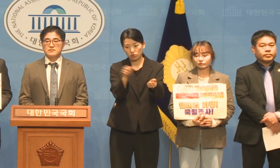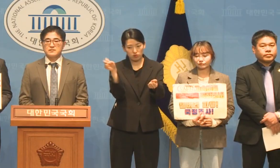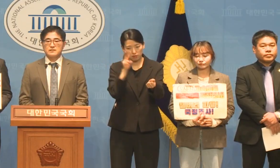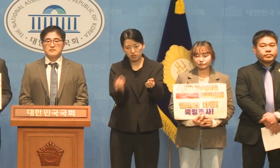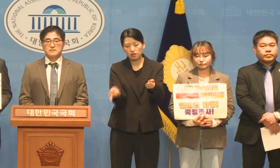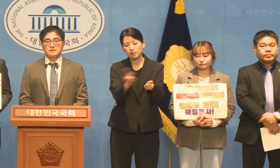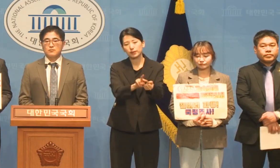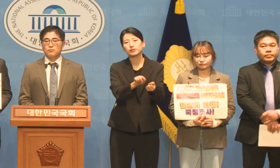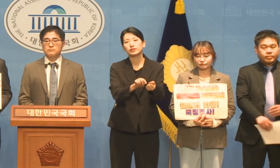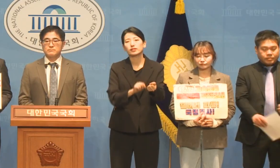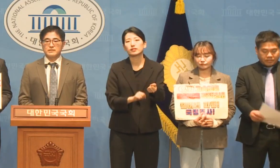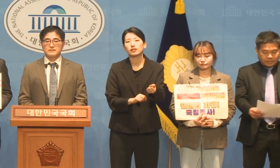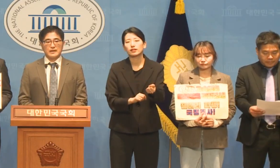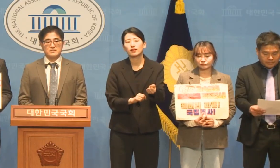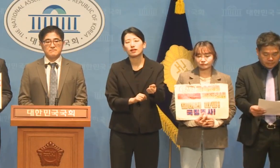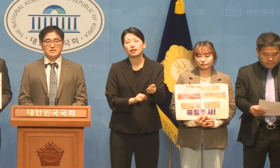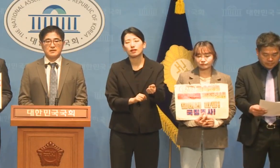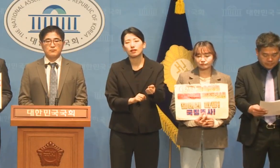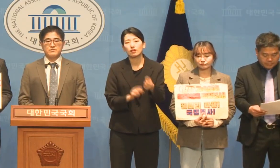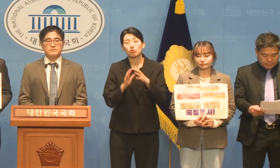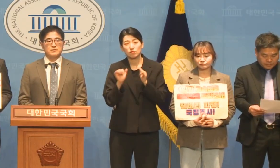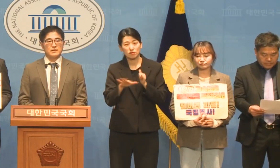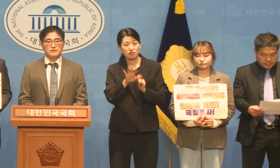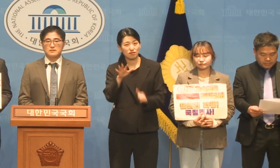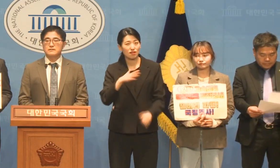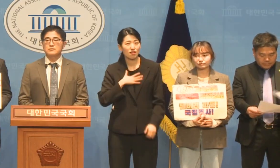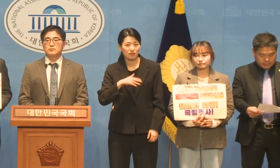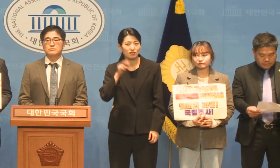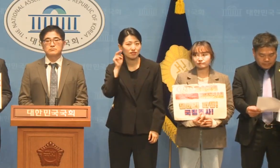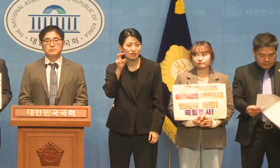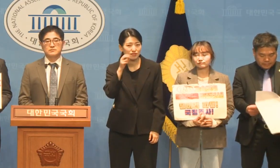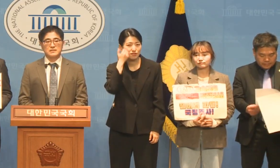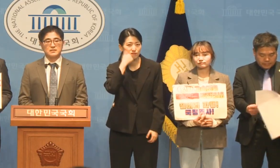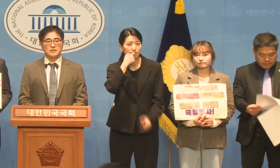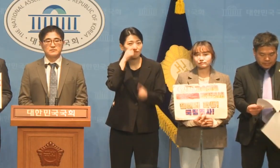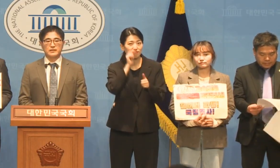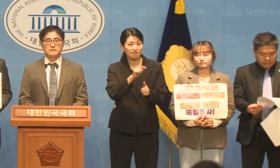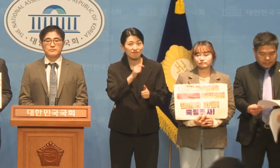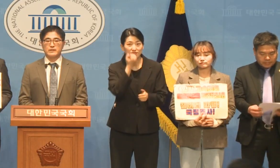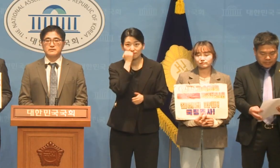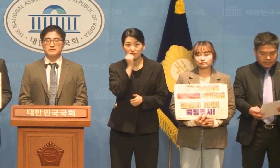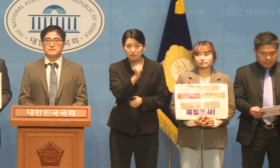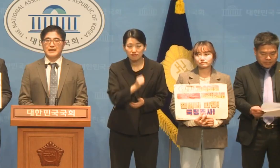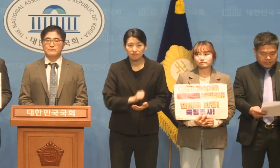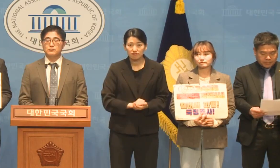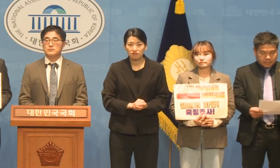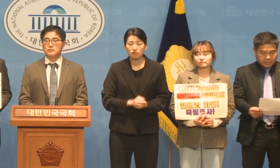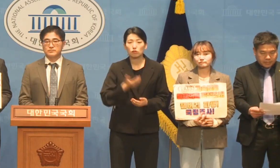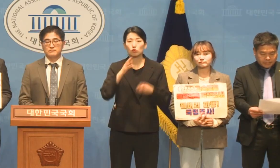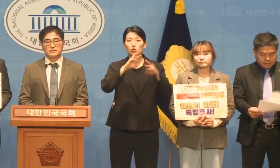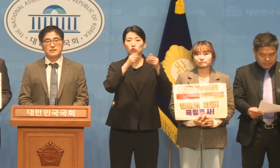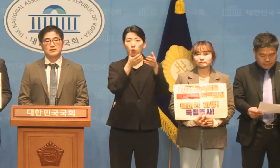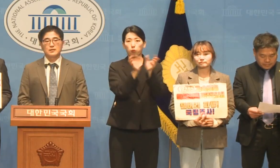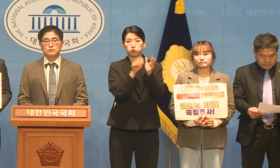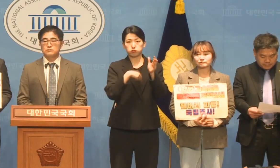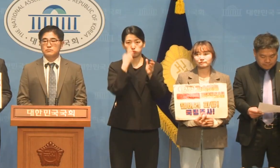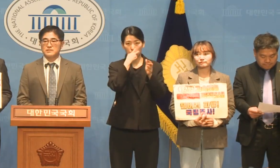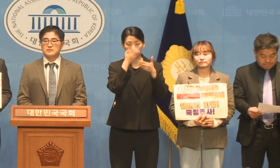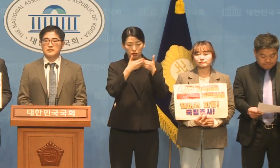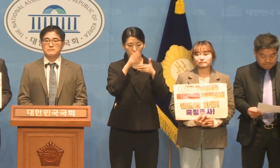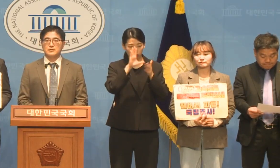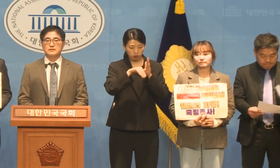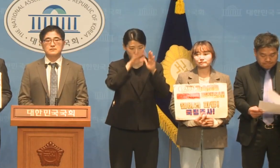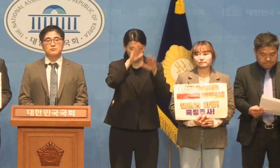누가 지시했는지를 온 국민은 다 짐작하고 있습니다. 그런데도 국토부 자체감사에서 밝힌 것은 아무것도 없습니다.